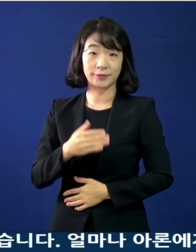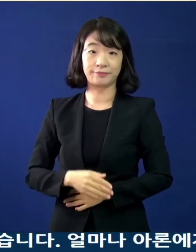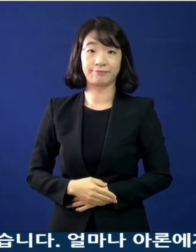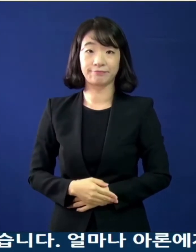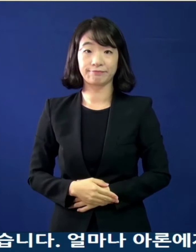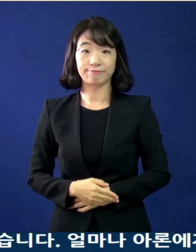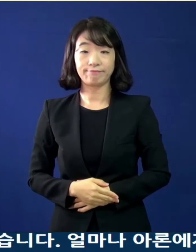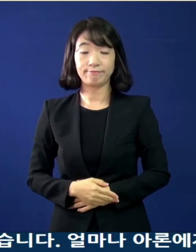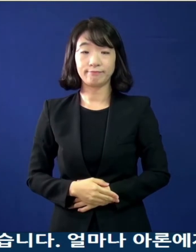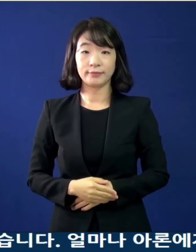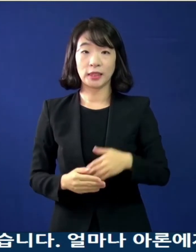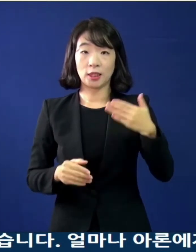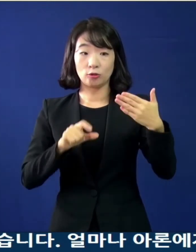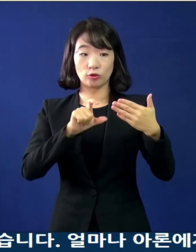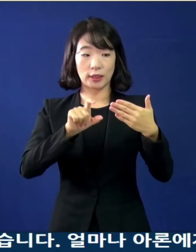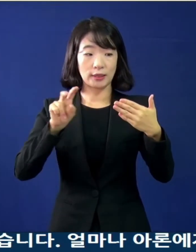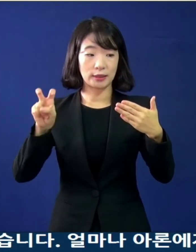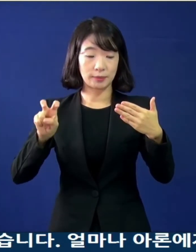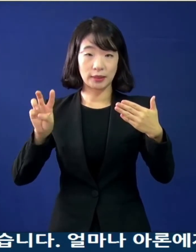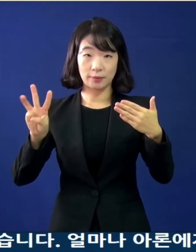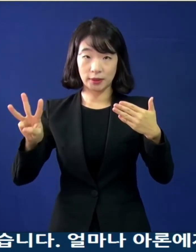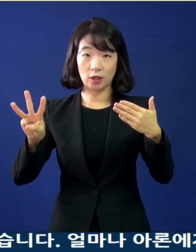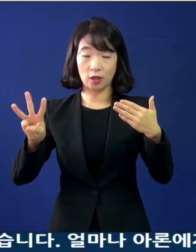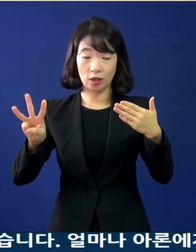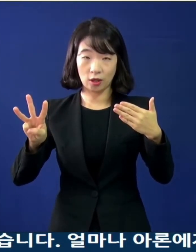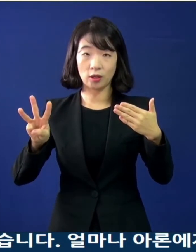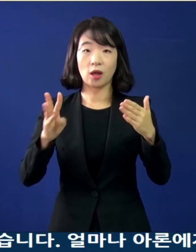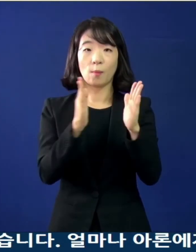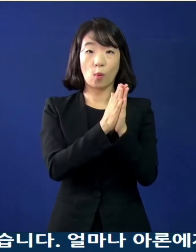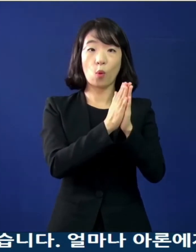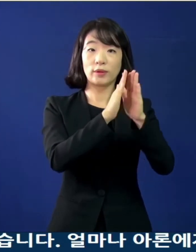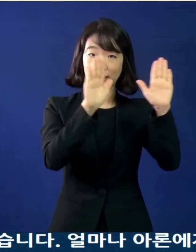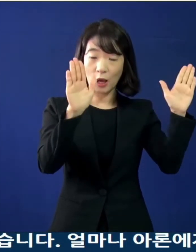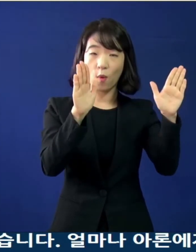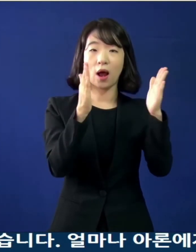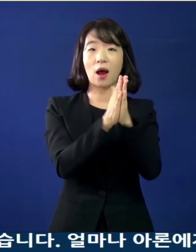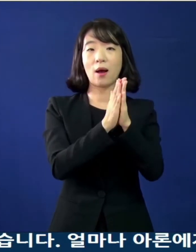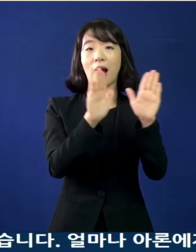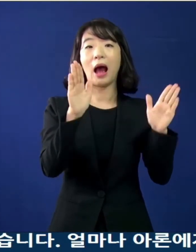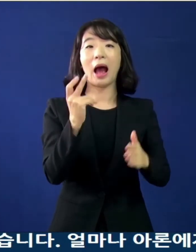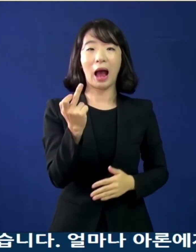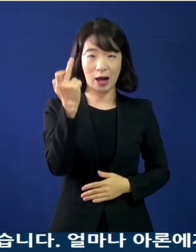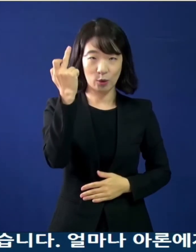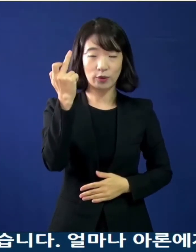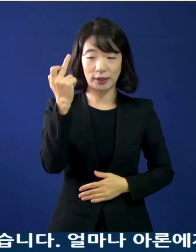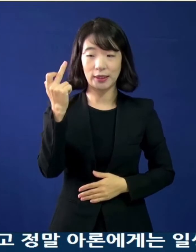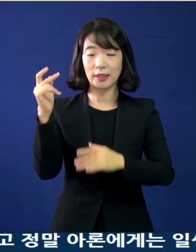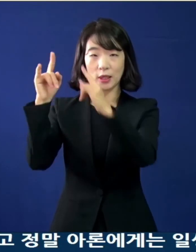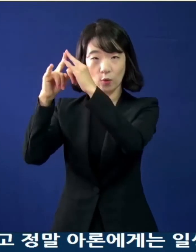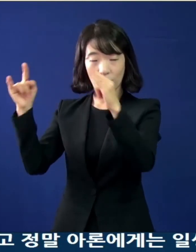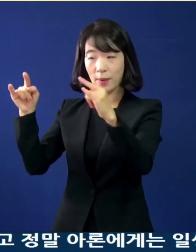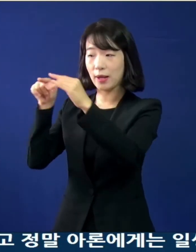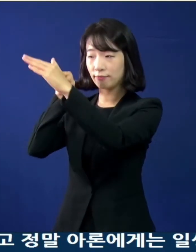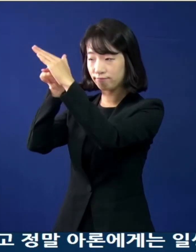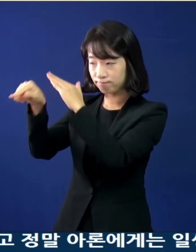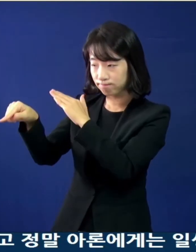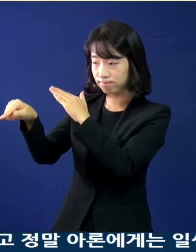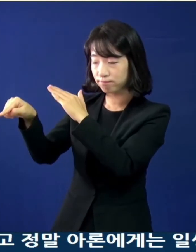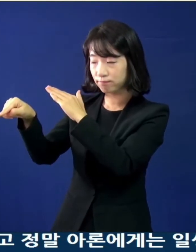보십시오. 모세와 아론이 회막에 들어갔다가 나와서 백성에게